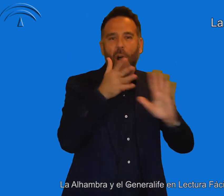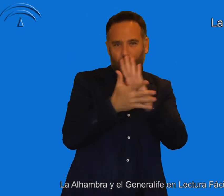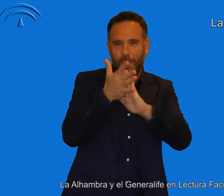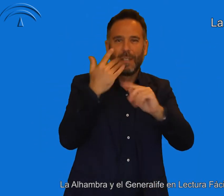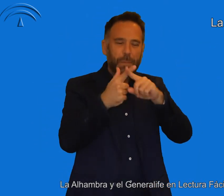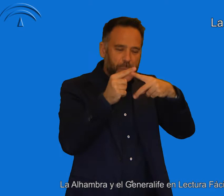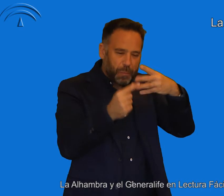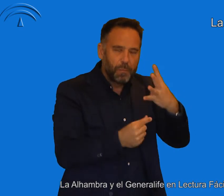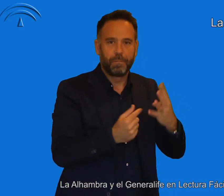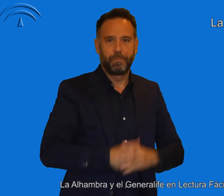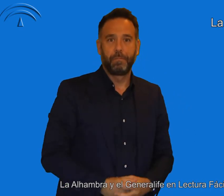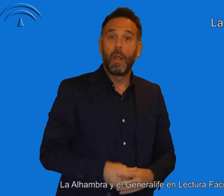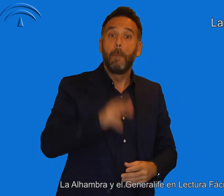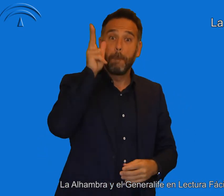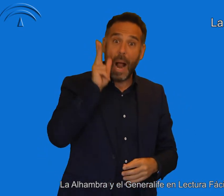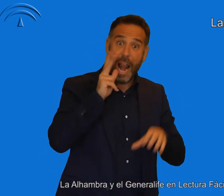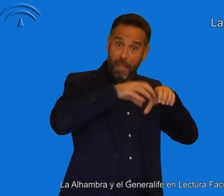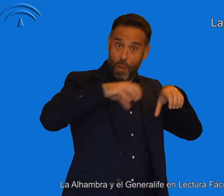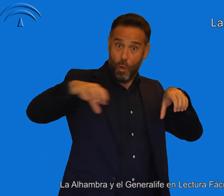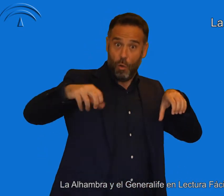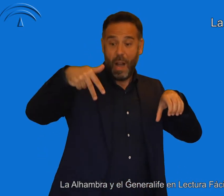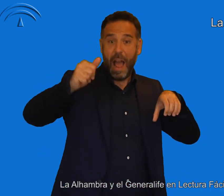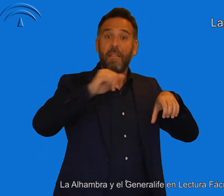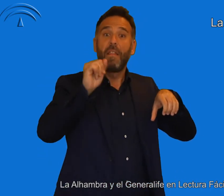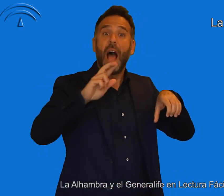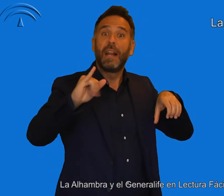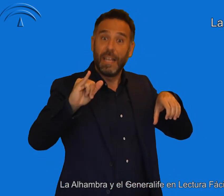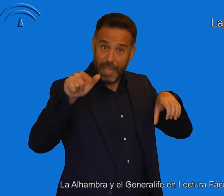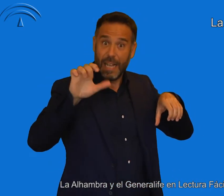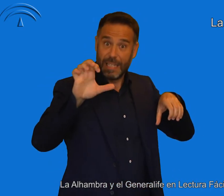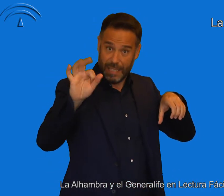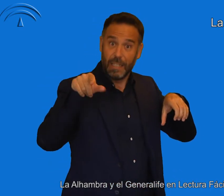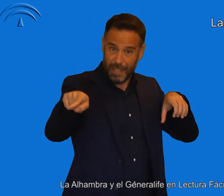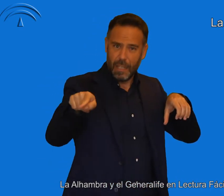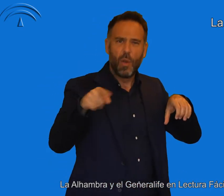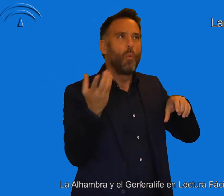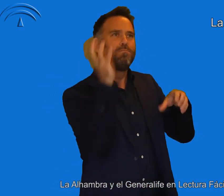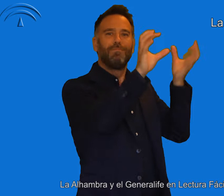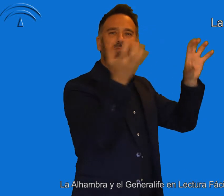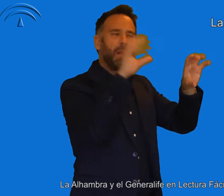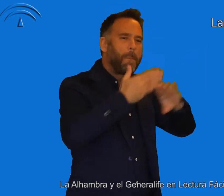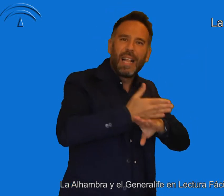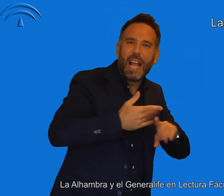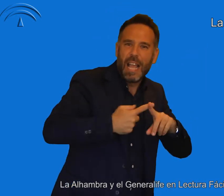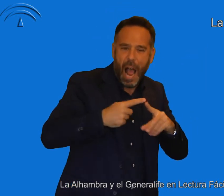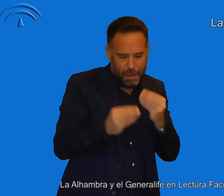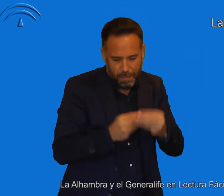Los materiales y la decoración nazarí. Para embellecer sus palacios, los nazaríes